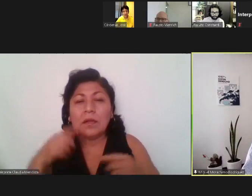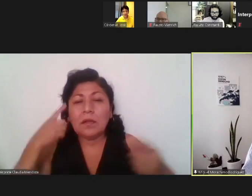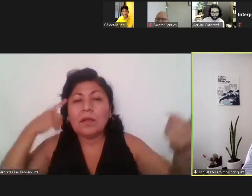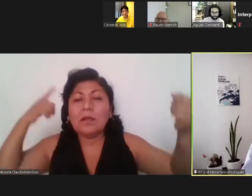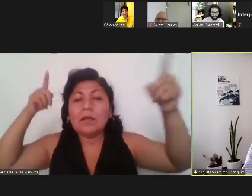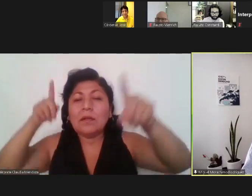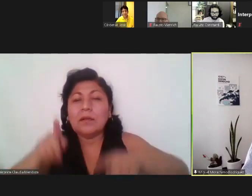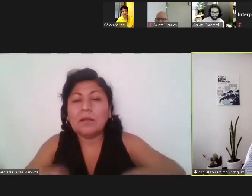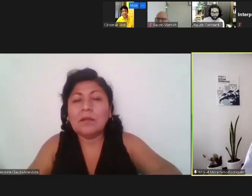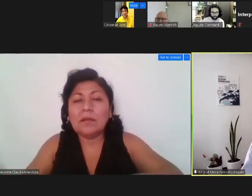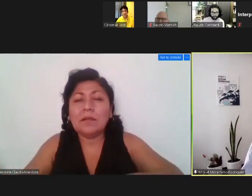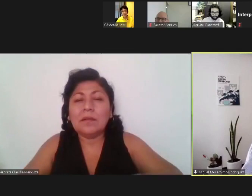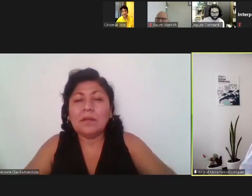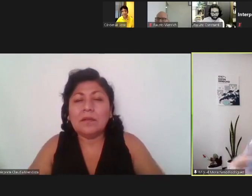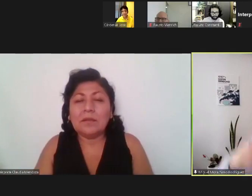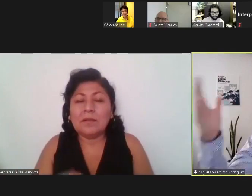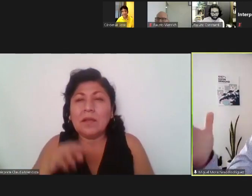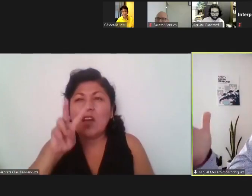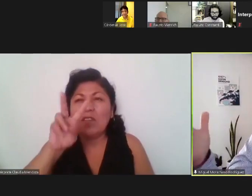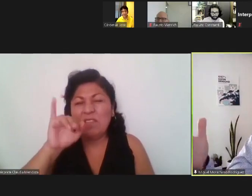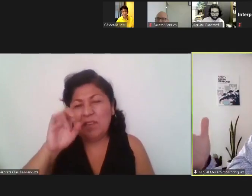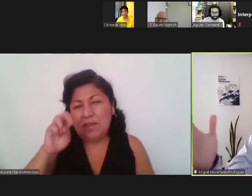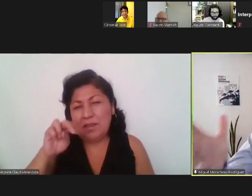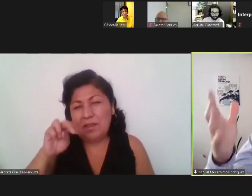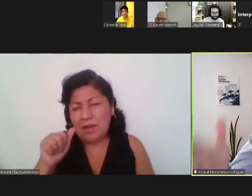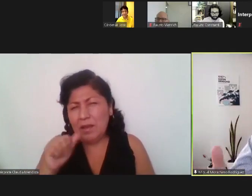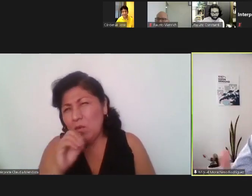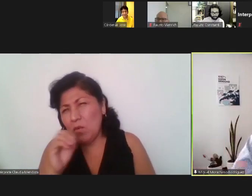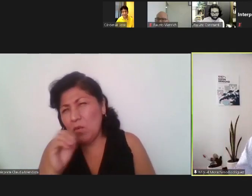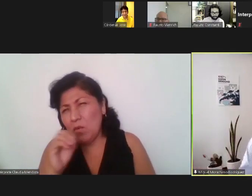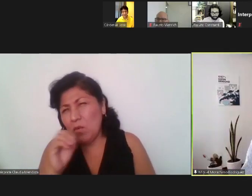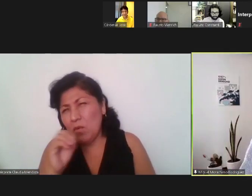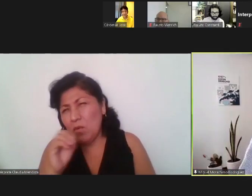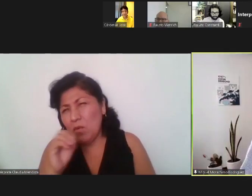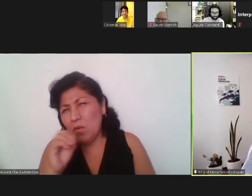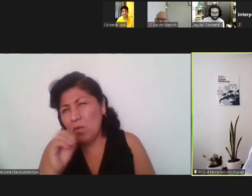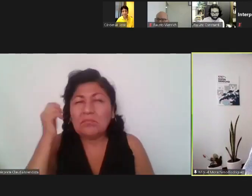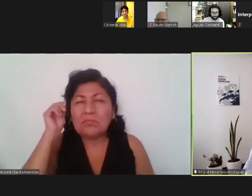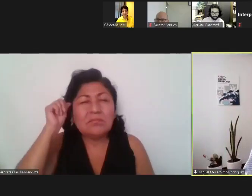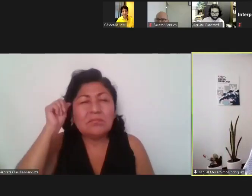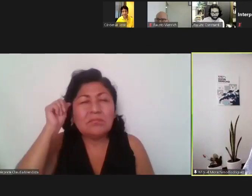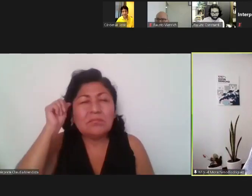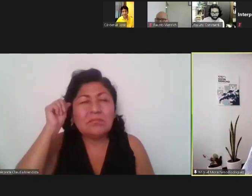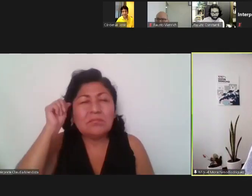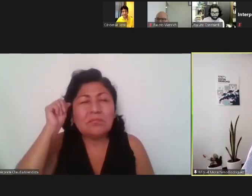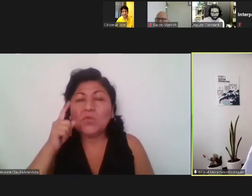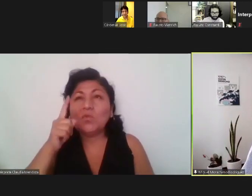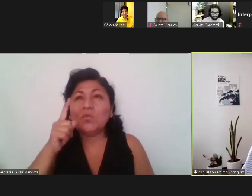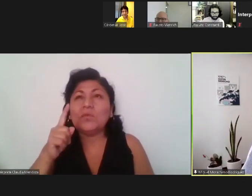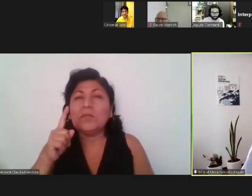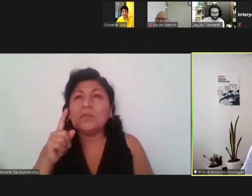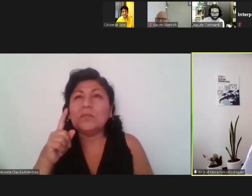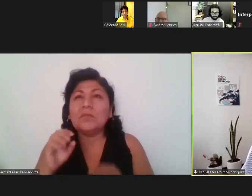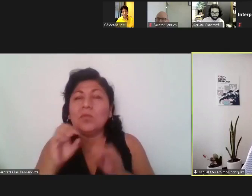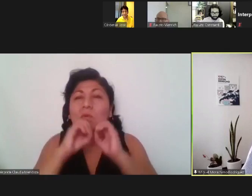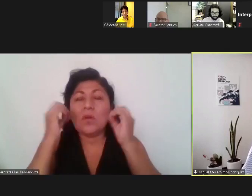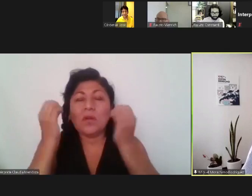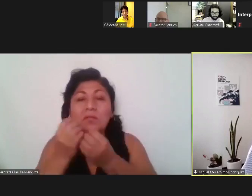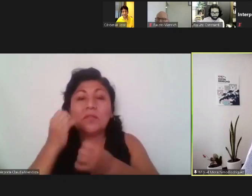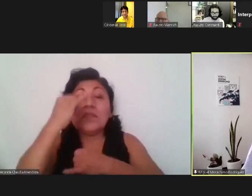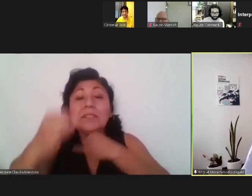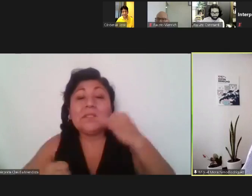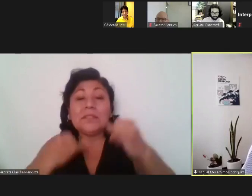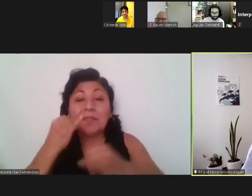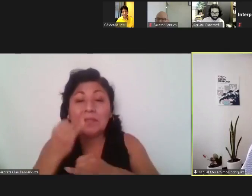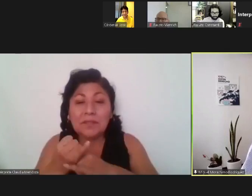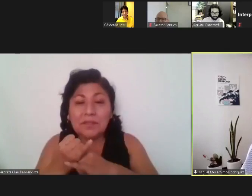poco oxidado en esos términos, pero hay una convención internacional que prohíbe imponer formalidades al registro, al goce